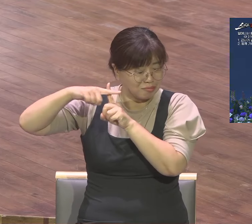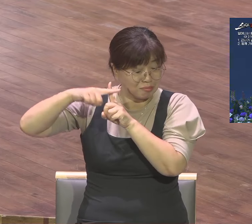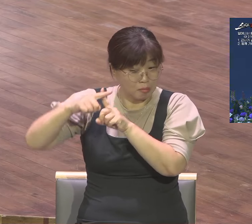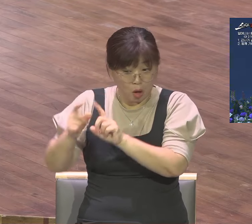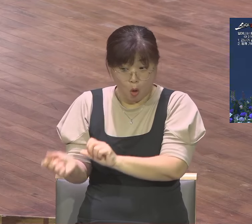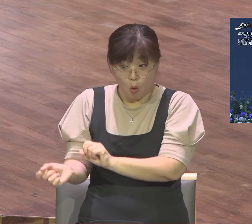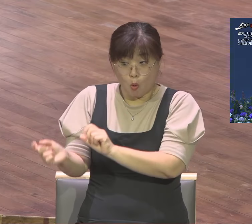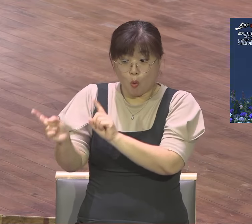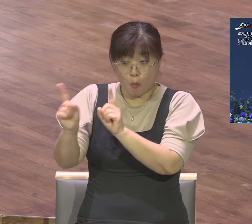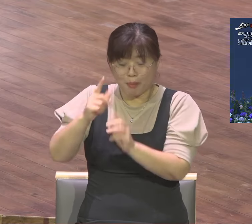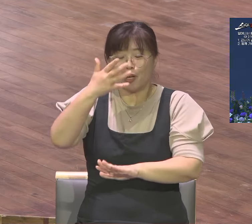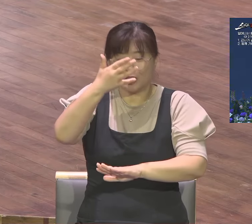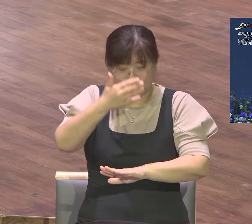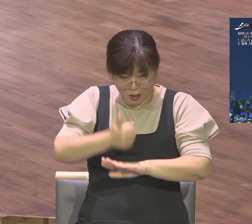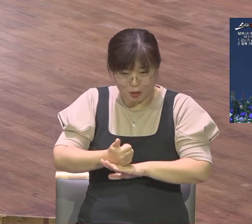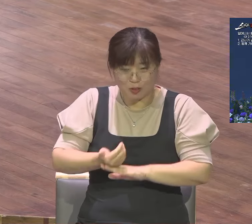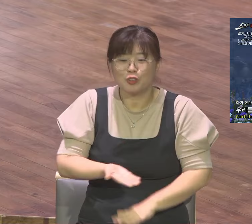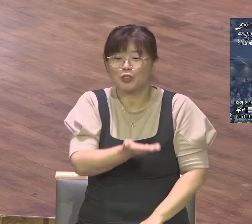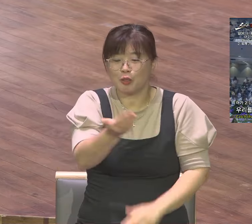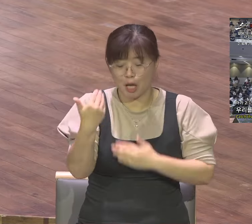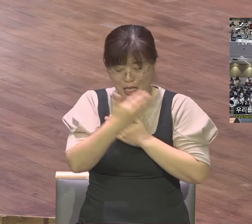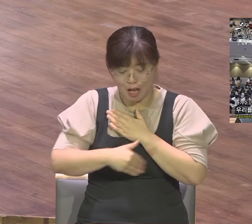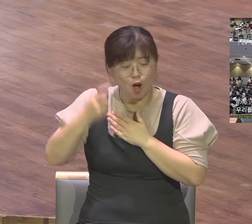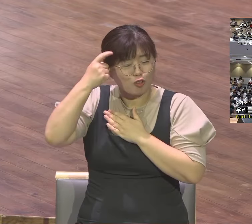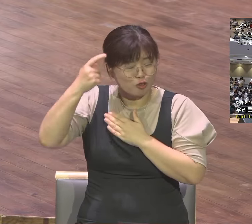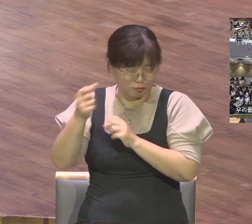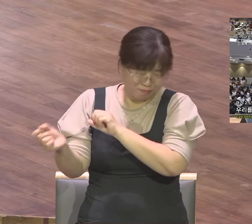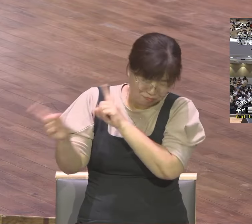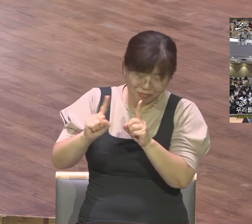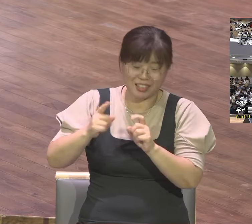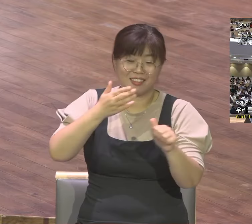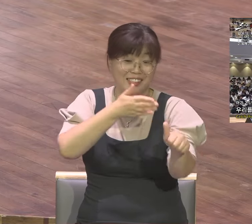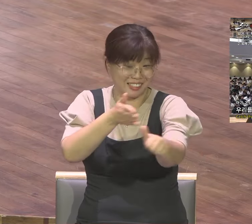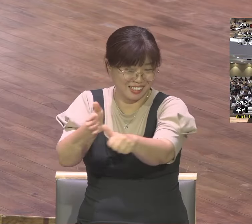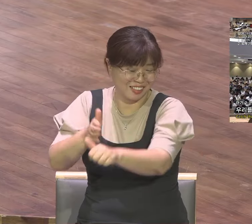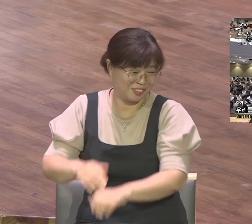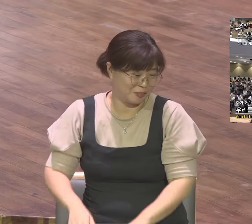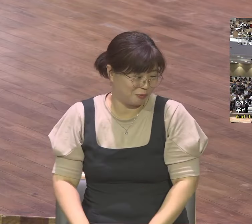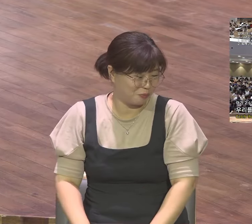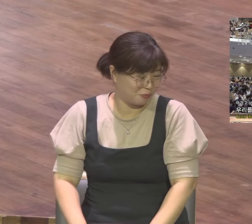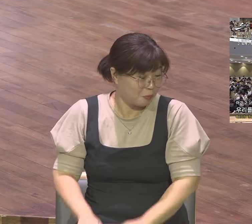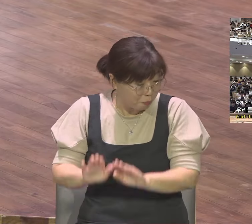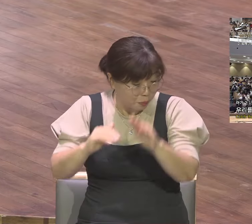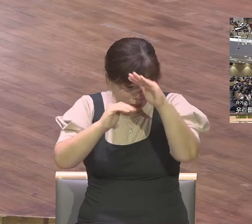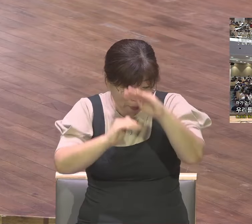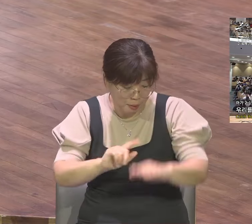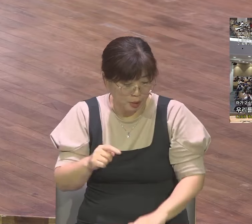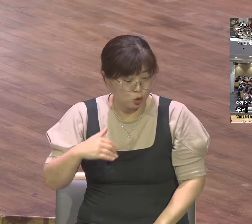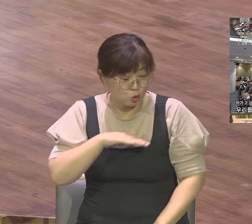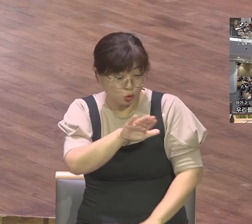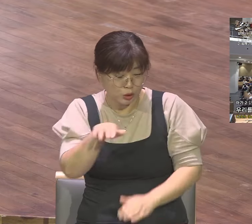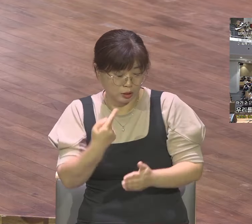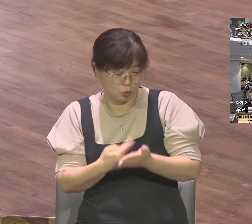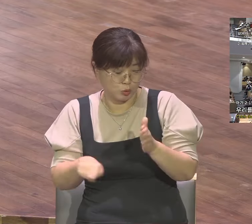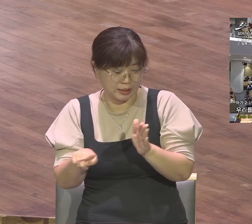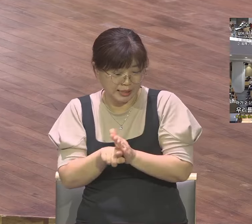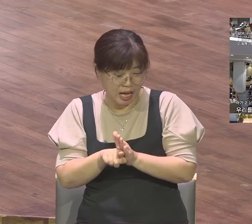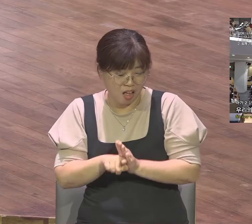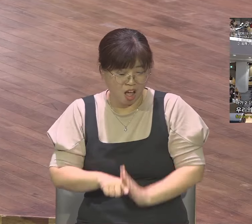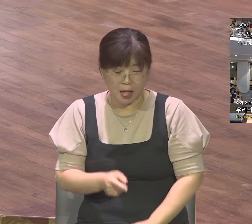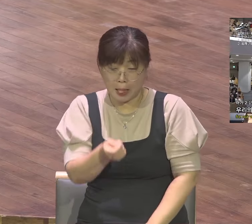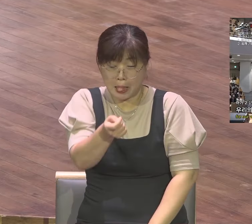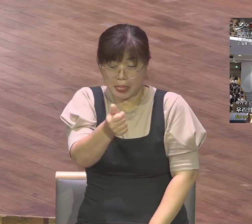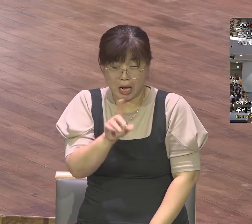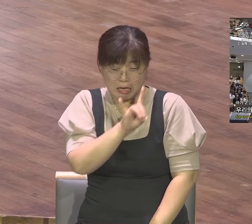가는 온네스의 공동체입니다. 15절입니다. 우리를 위하여 여우 곧 포도원을 허는 작은 여우를